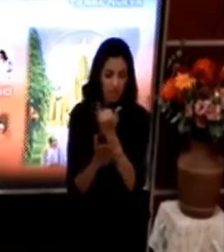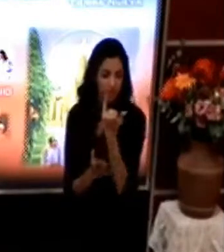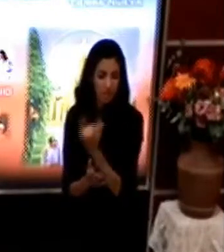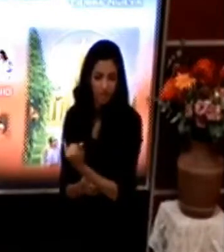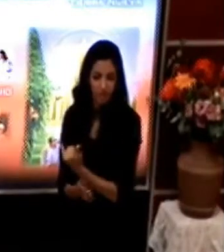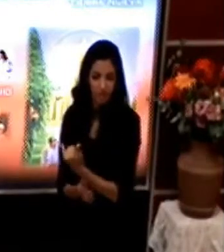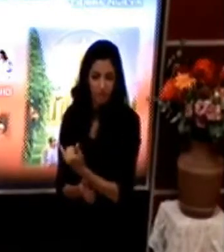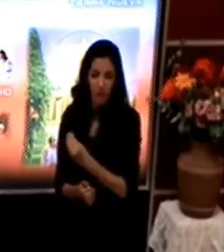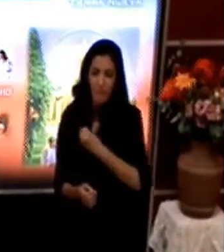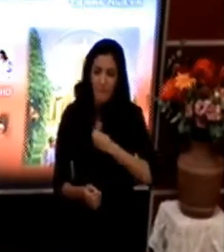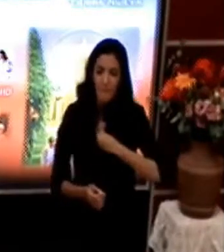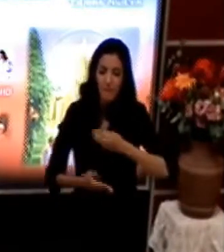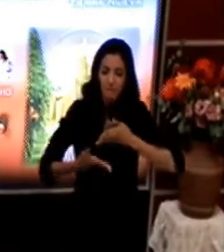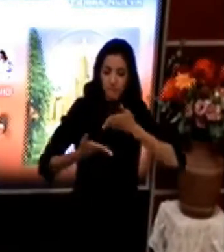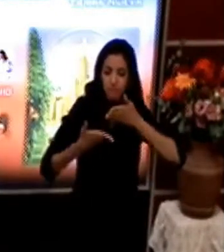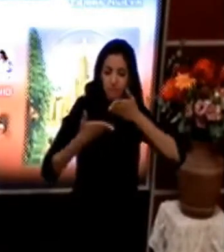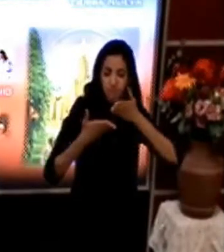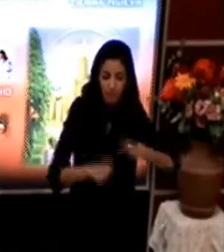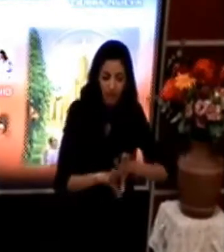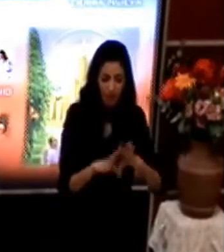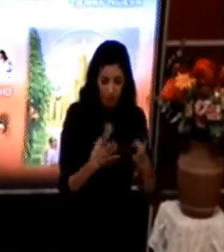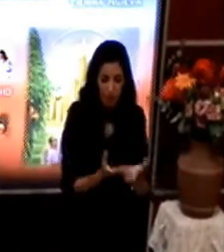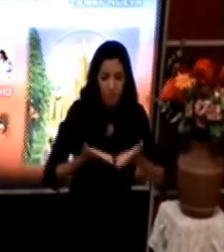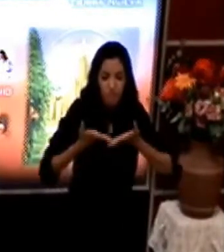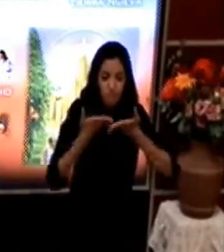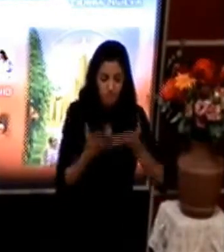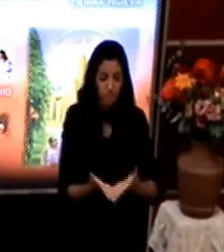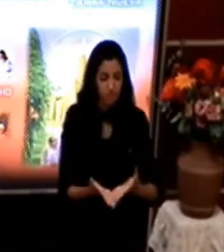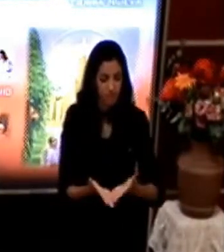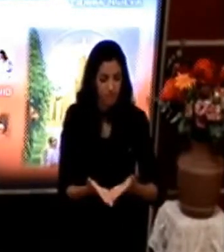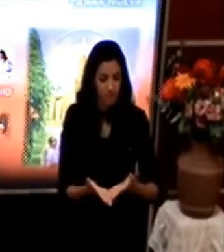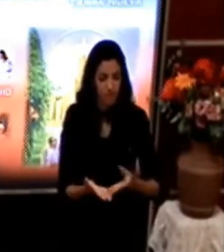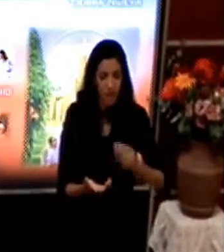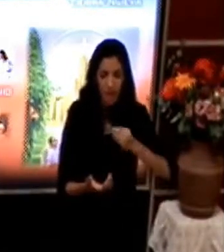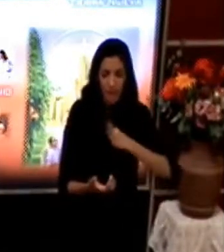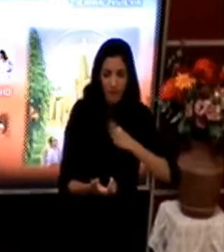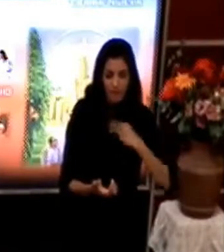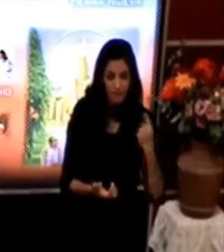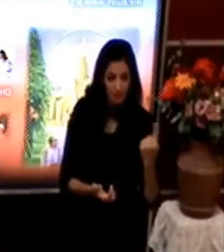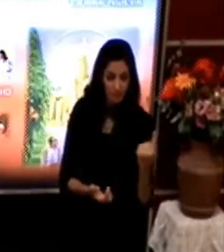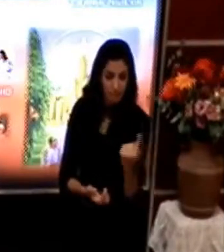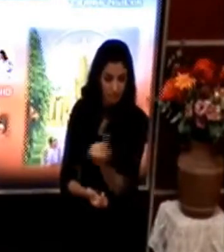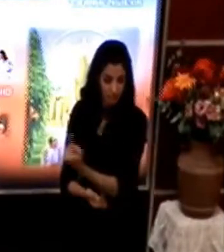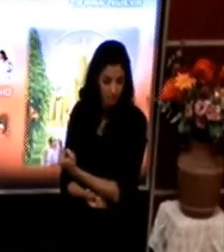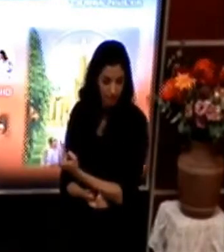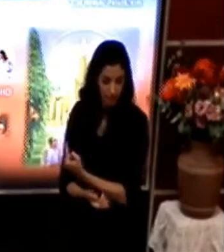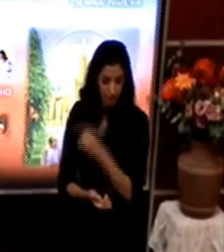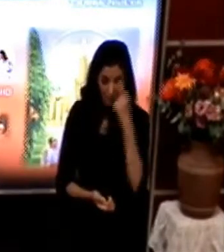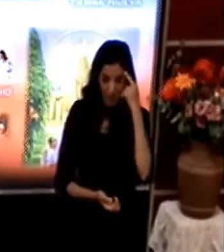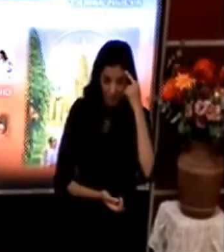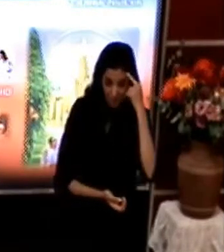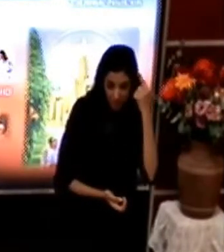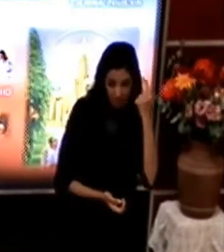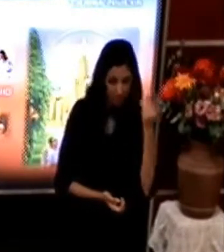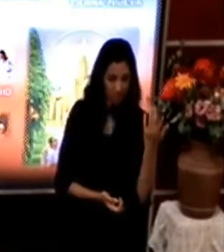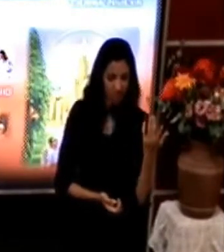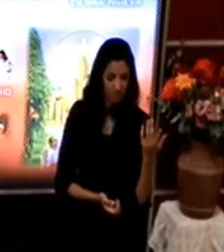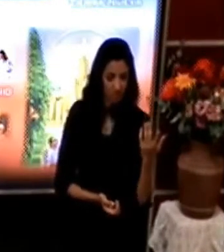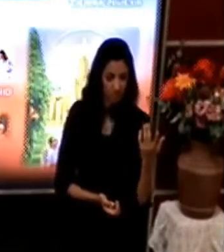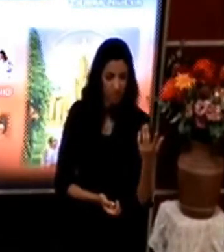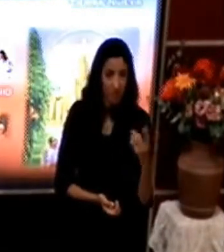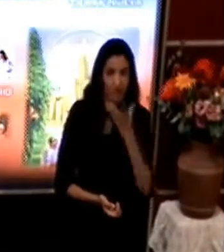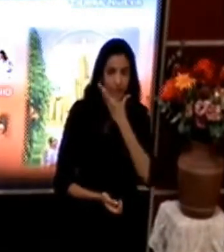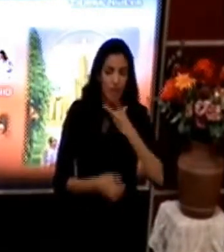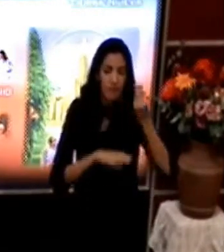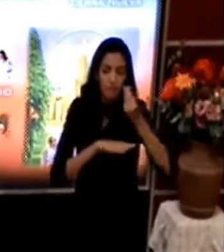que llevarles. Esa es la esperanza que debe anidar en todo ser que piensa. El Espíritu Santo